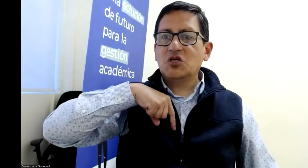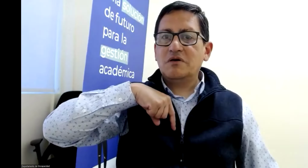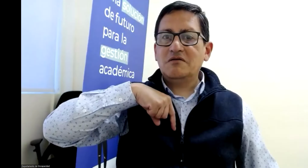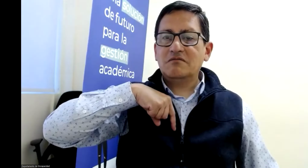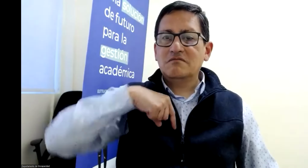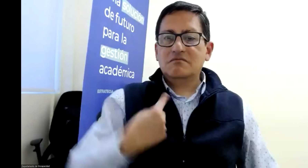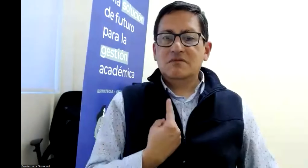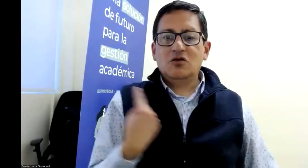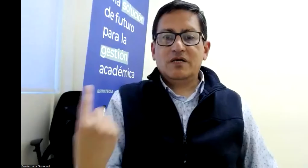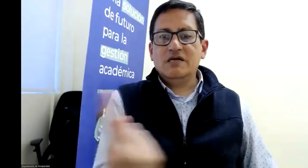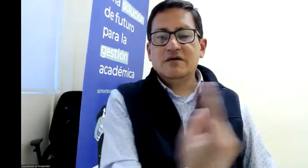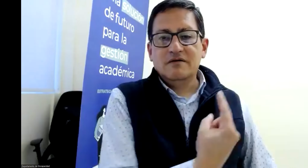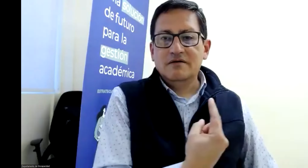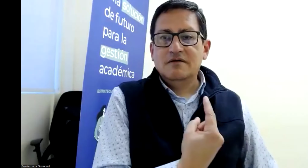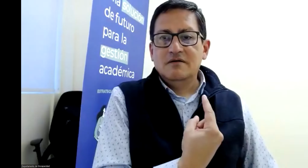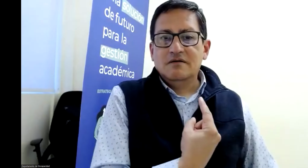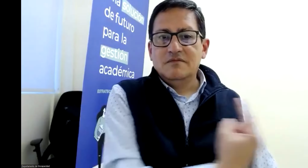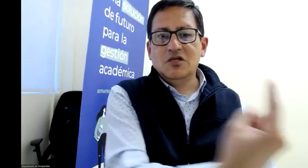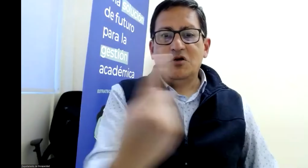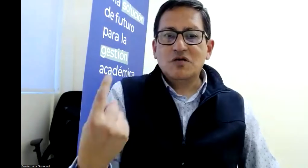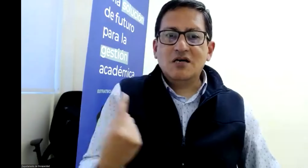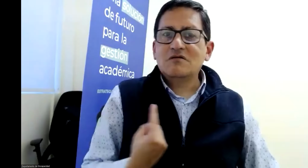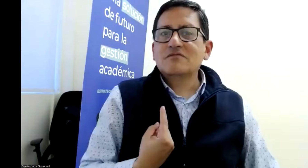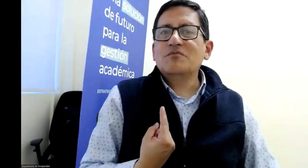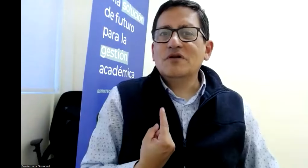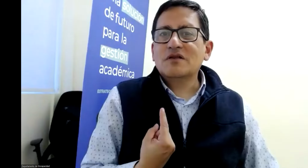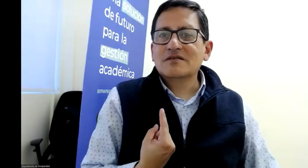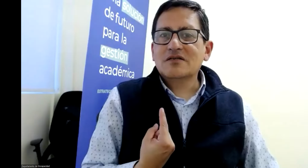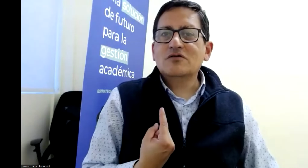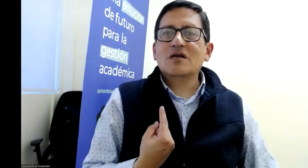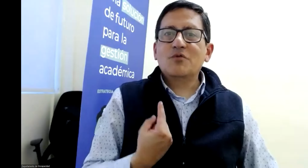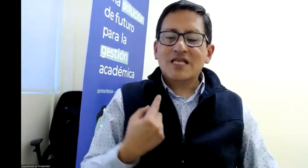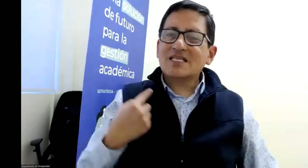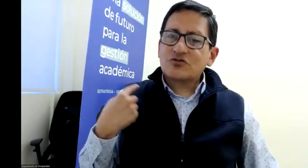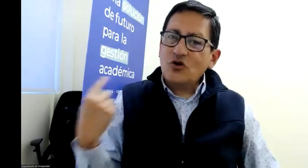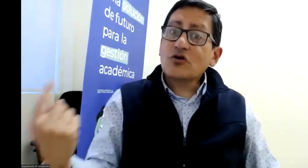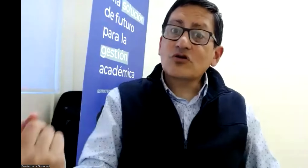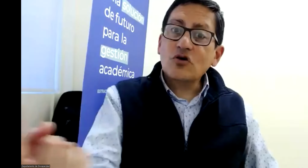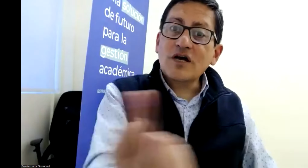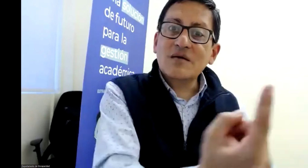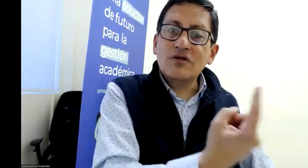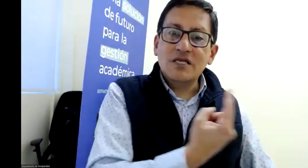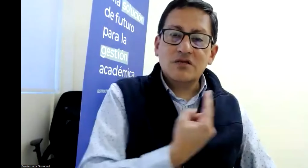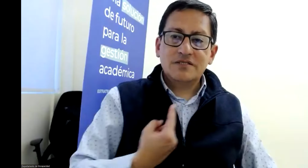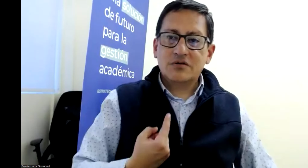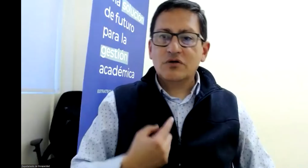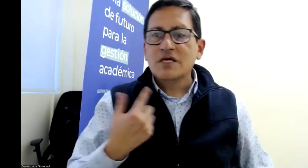dedito para abajo dedito para arriba dedito para el otro lado no importa ¿cierto? lo importante es que solo todos los que estamos dentro del círculo